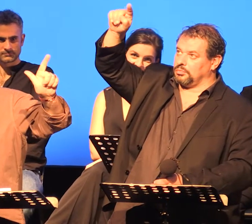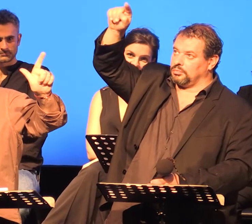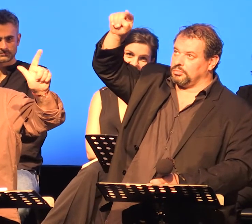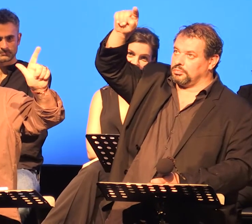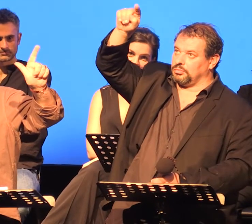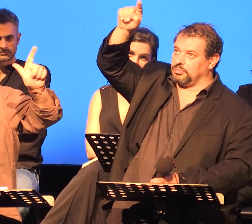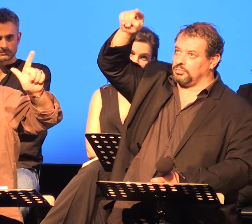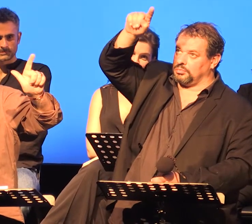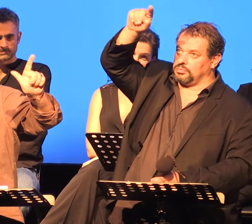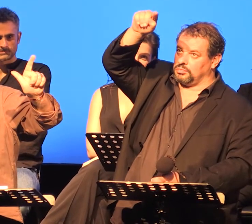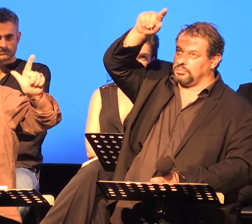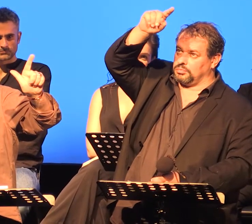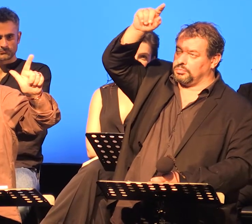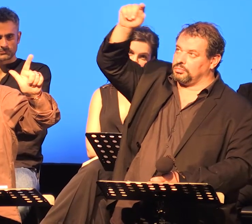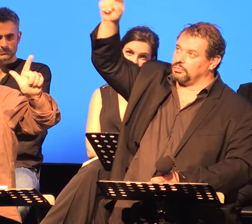هاول الحديقة